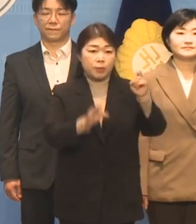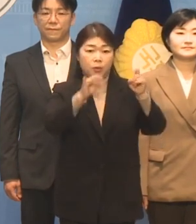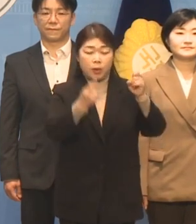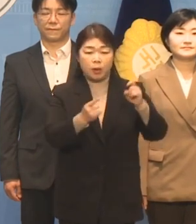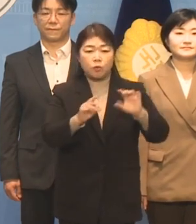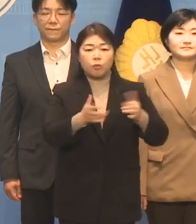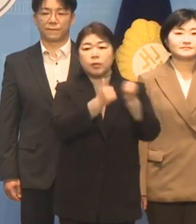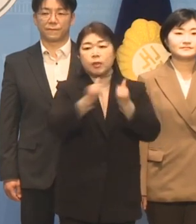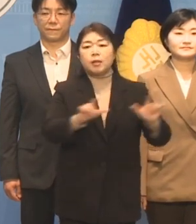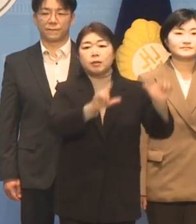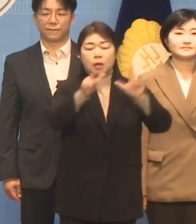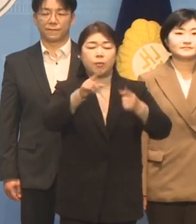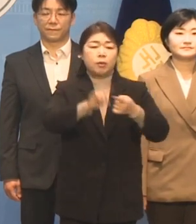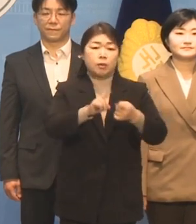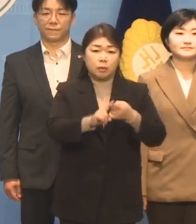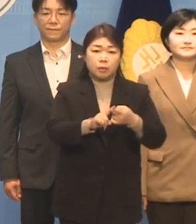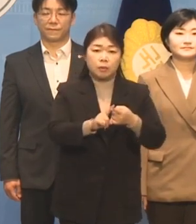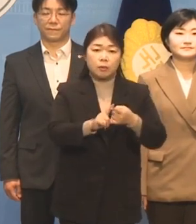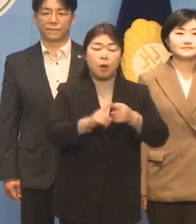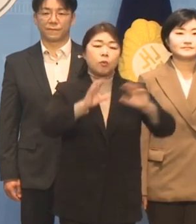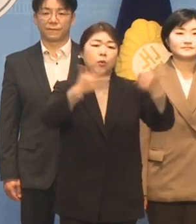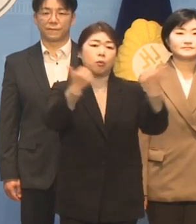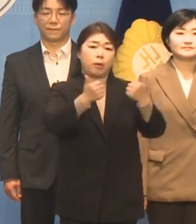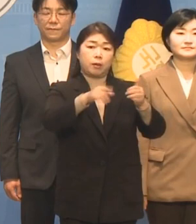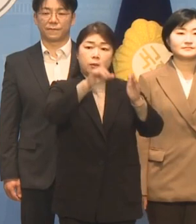뚜렷한 민생대책은 찾아볼 수가 없습니다.